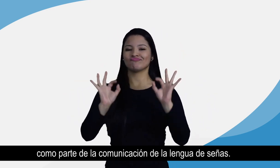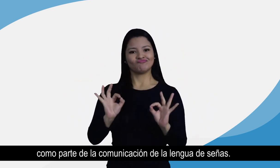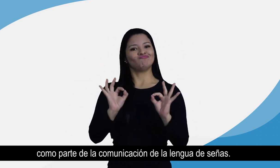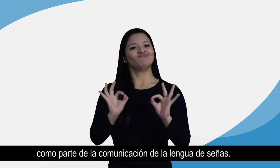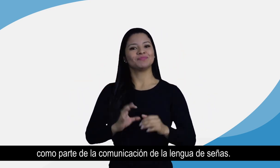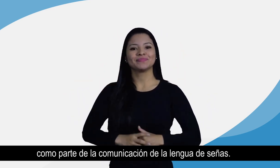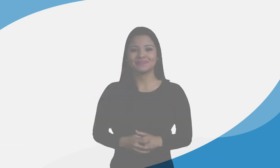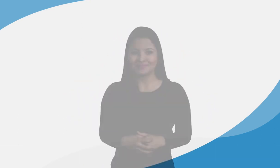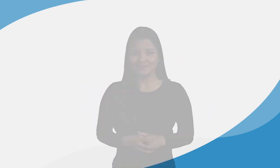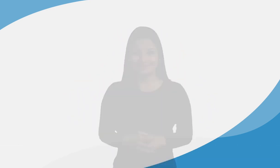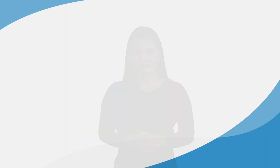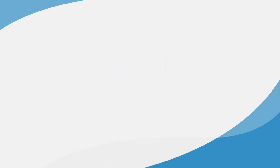de la lengua de señas.